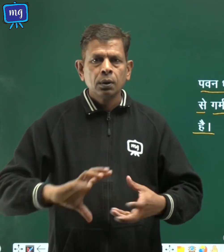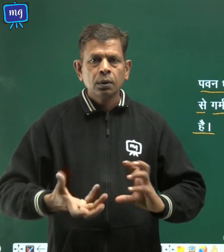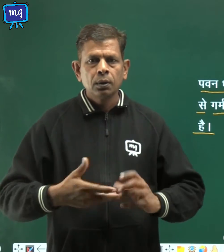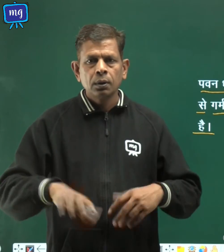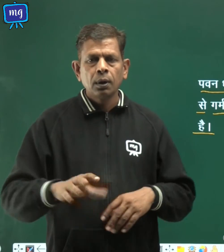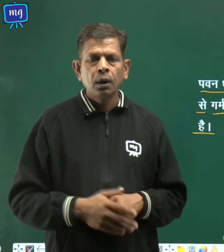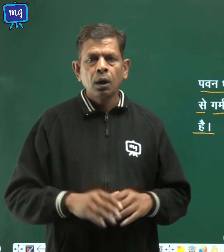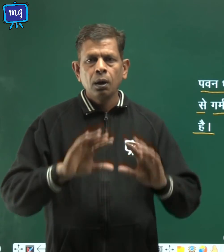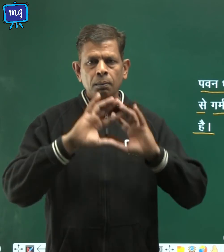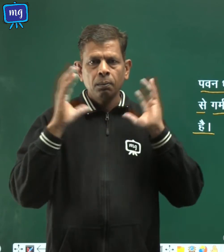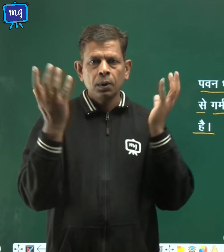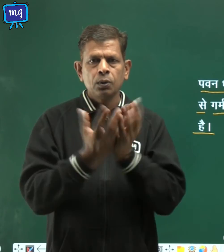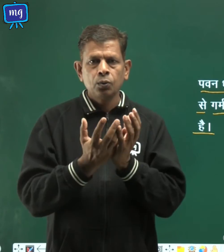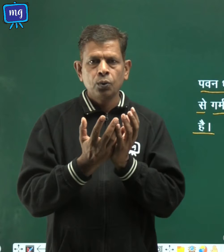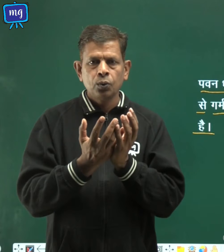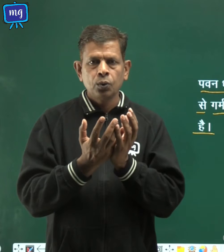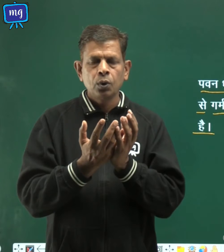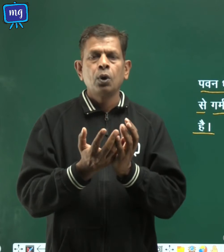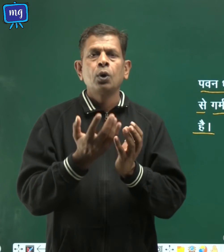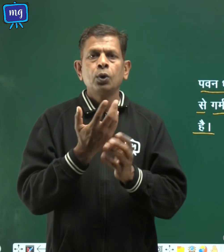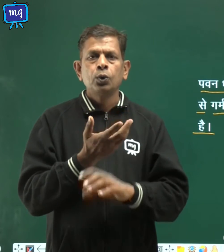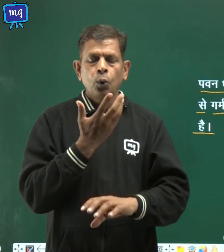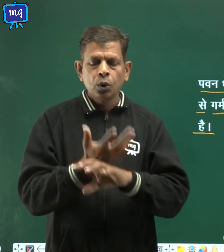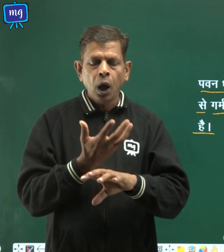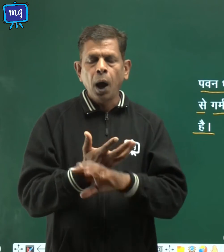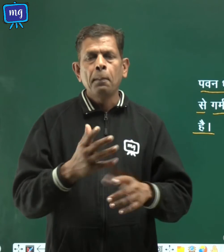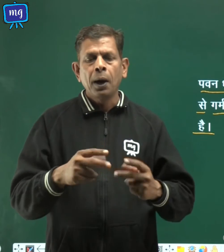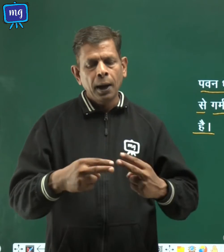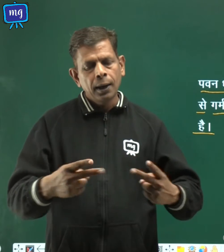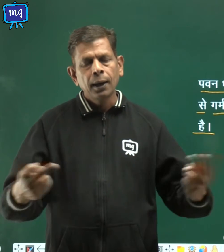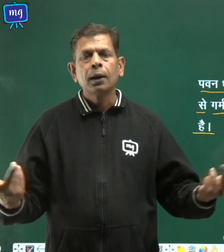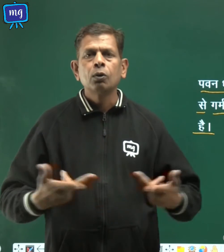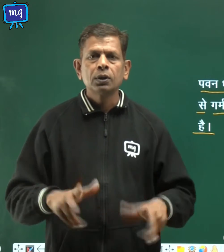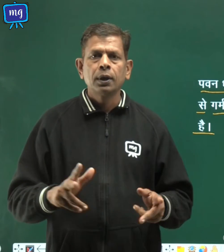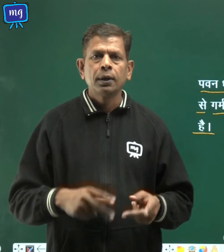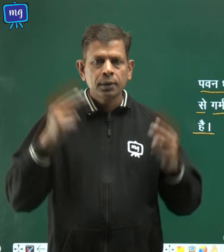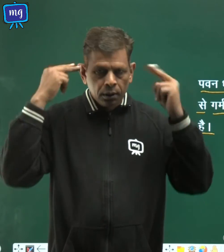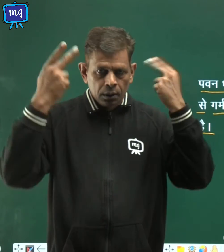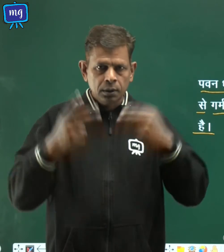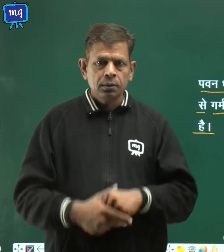पृथ्वी के असमान रूप से गर्म होने के कारण।